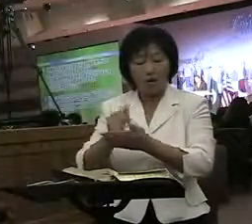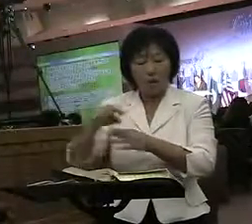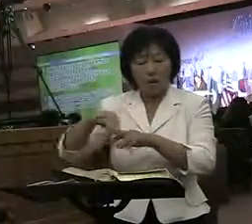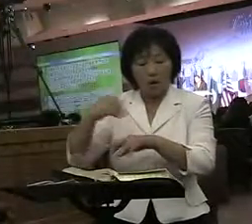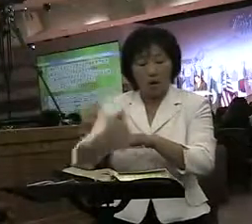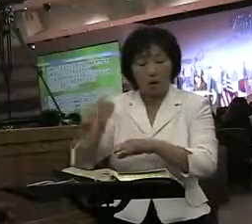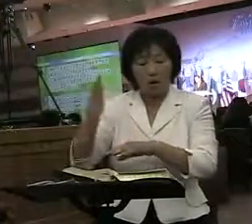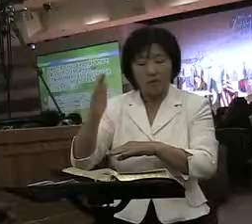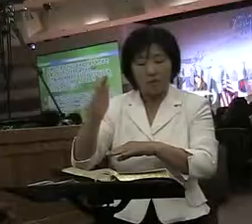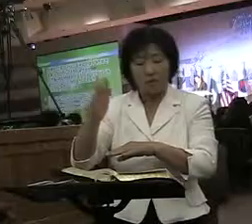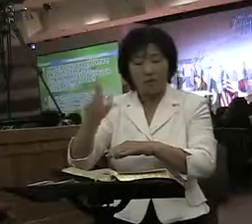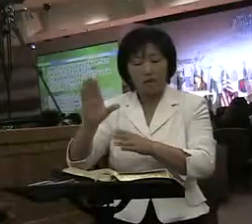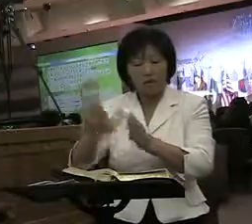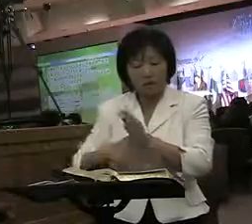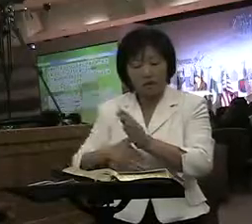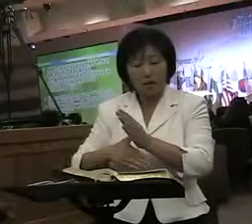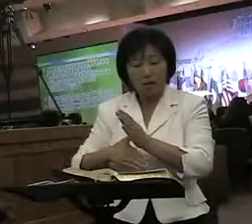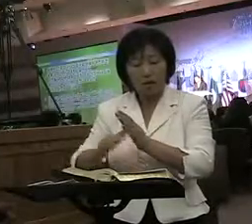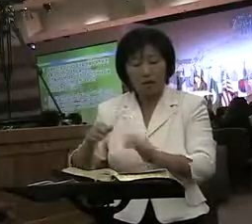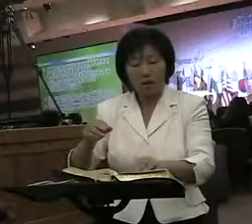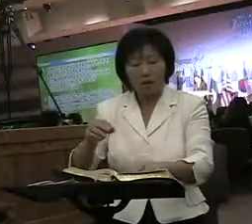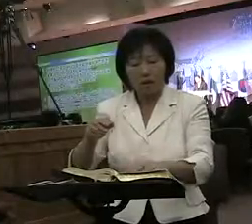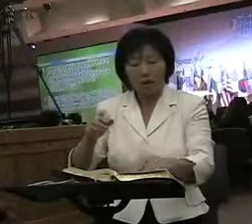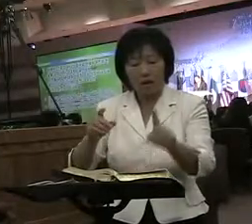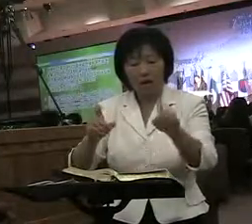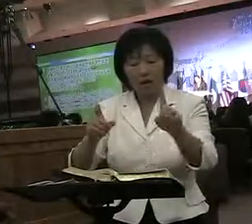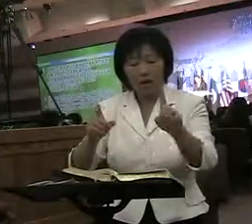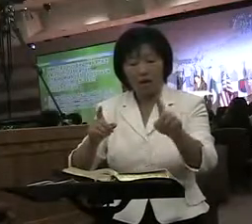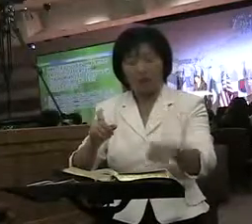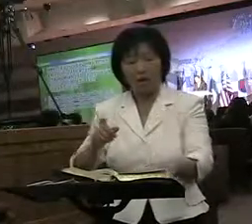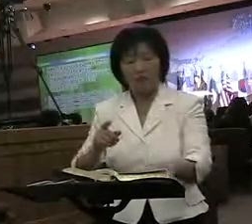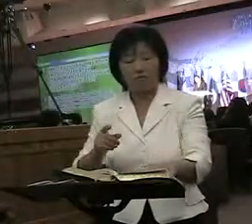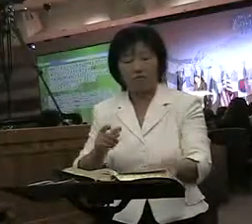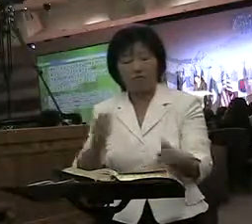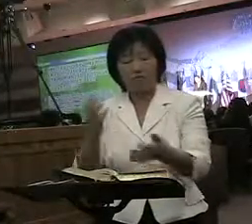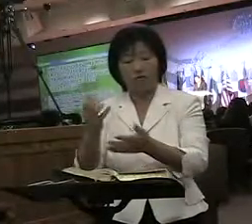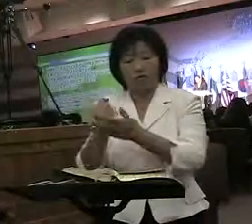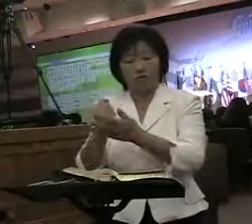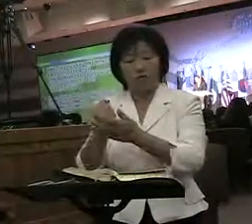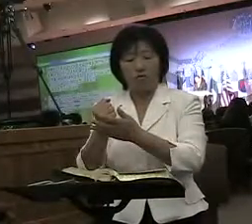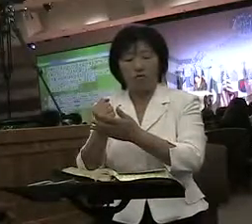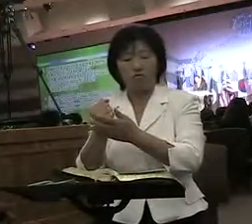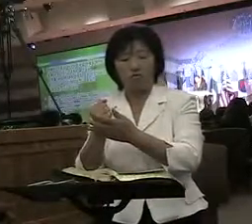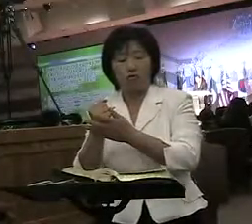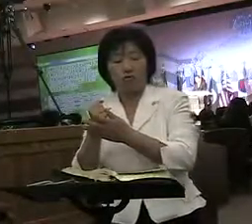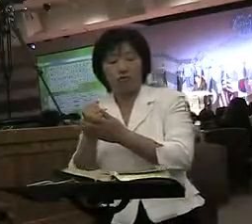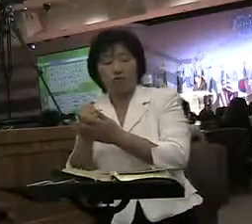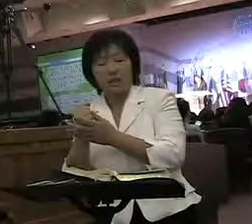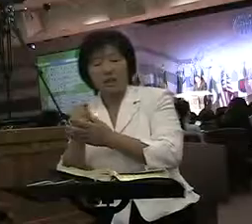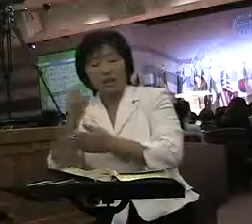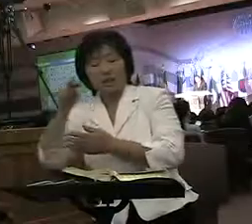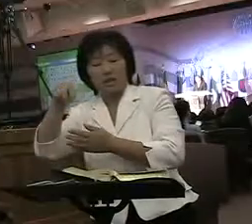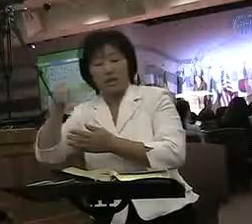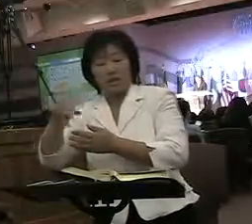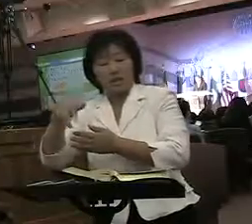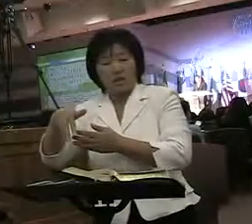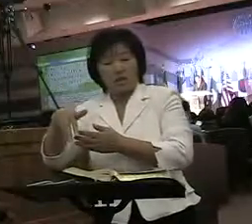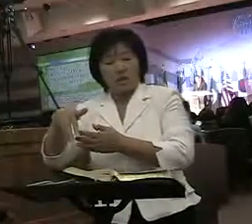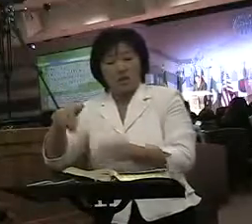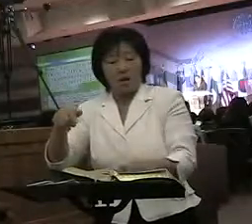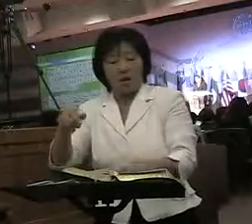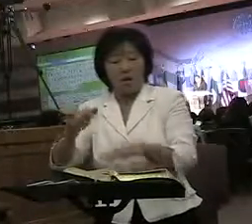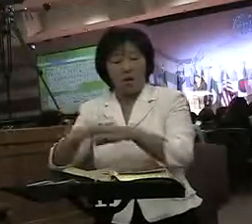다니서 취한다. 핀 수철 솥을 가지고 내게로 날아와서 그것을 내 입에 대며 가로되 보라 이것이 내